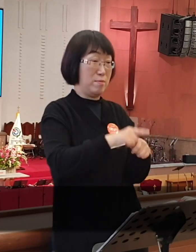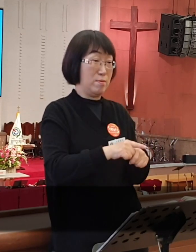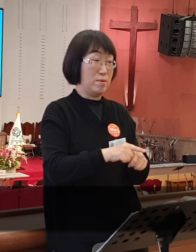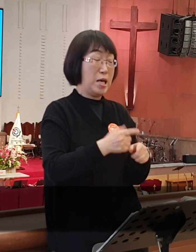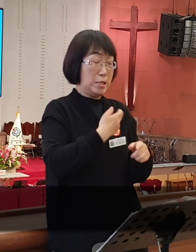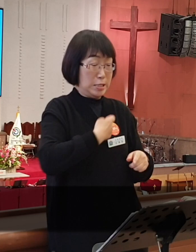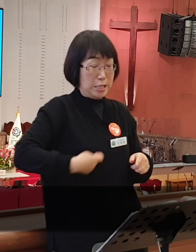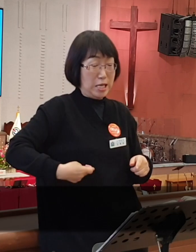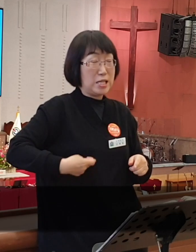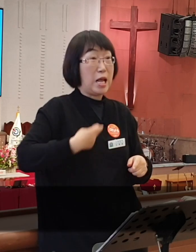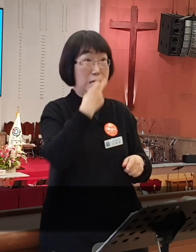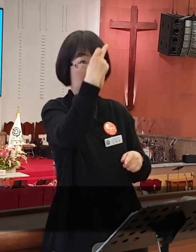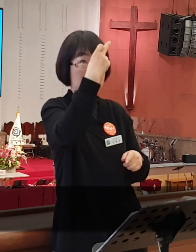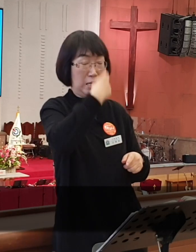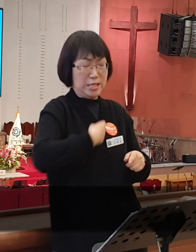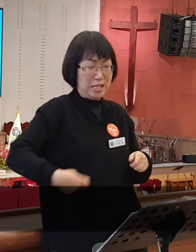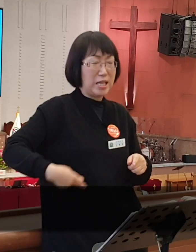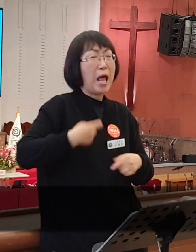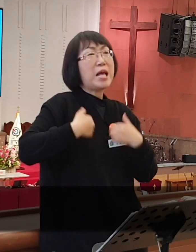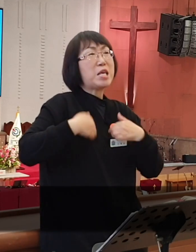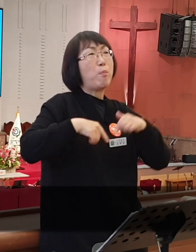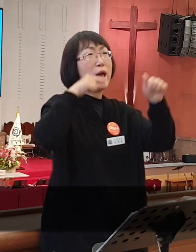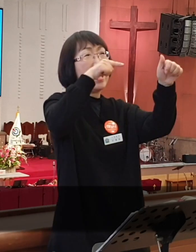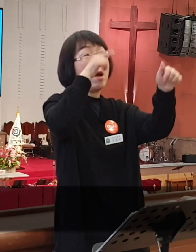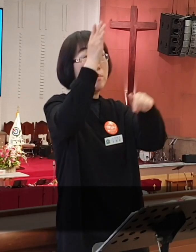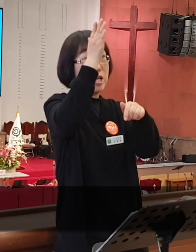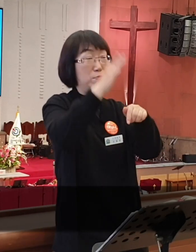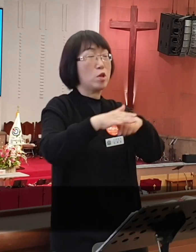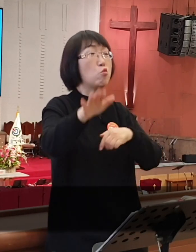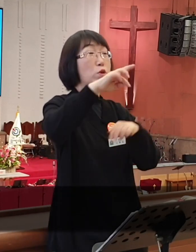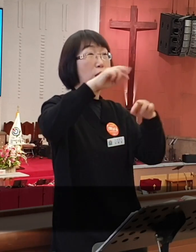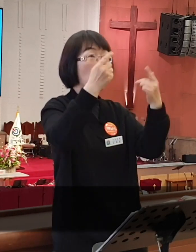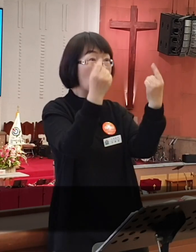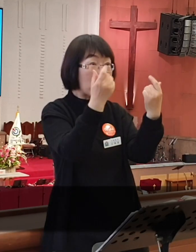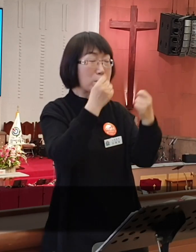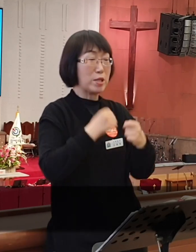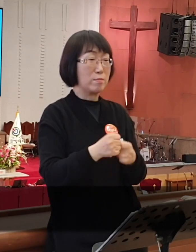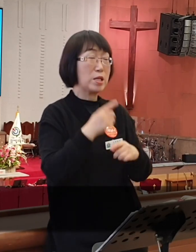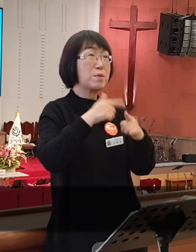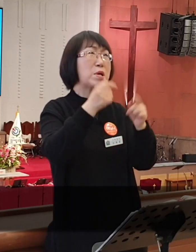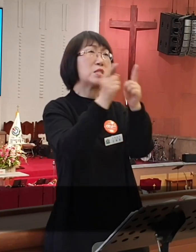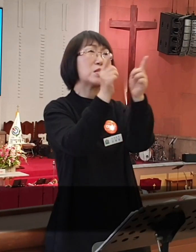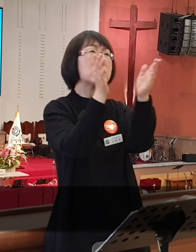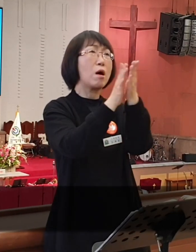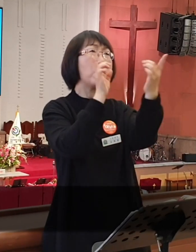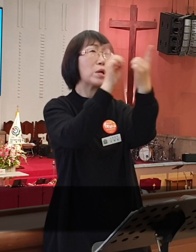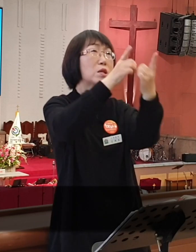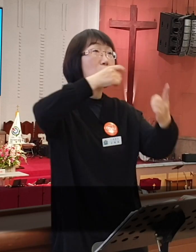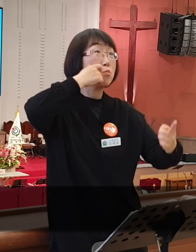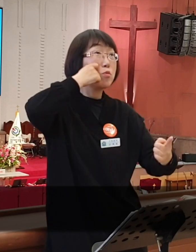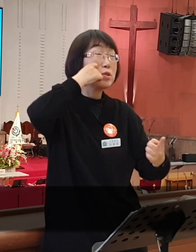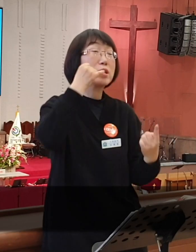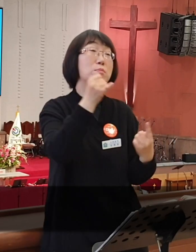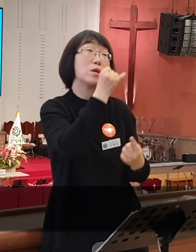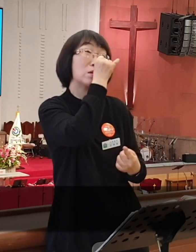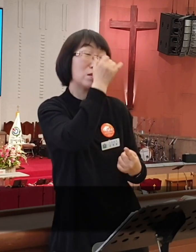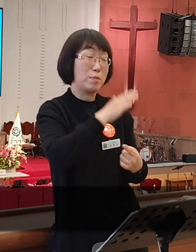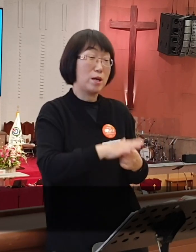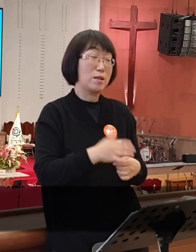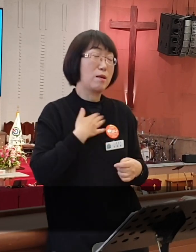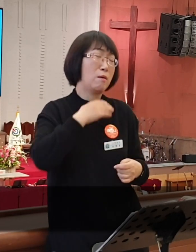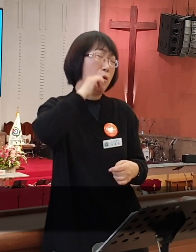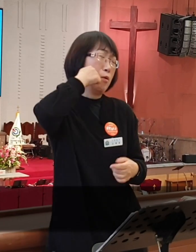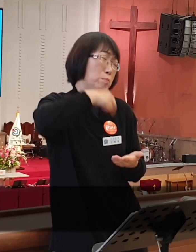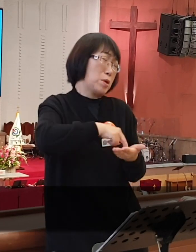기뻐해라. 그러니 지금 이 시간 우리에게도 말씀하십니다. 예수님을 직접 못 만나서 아쉬운 분들 있으셔요. 그죠? 내가 이렇게